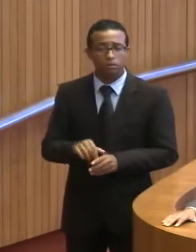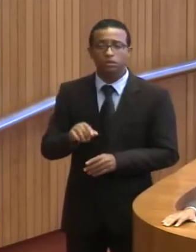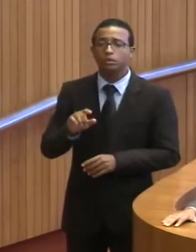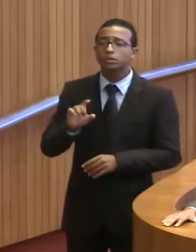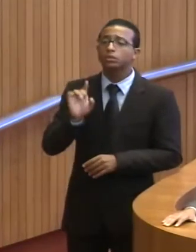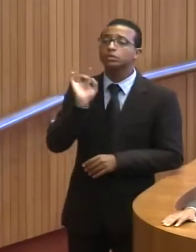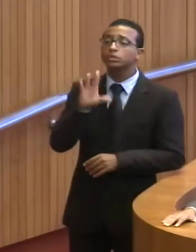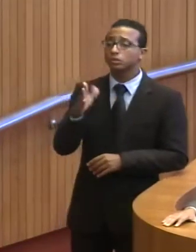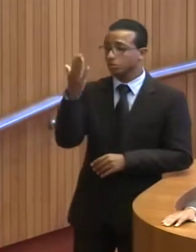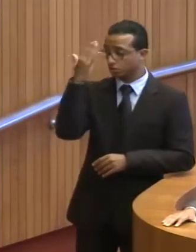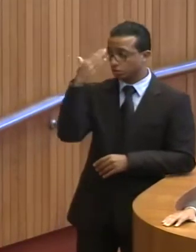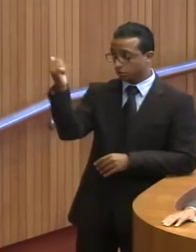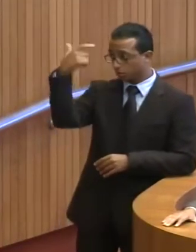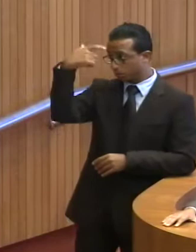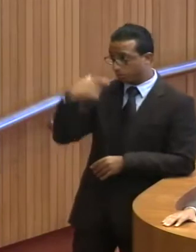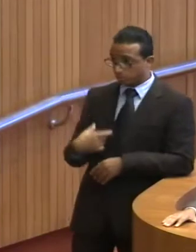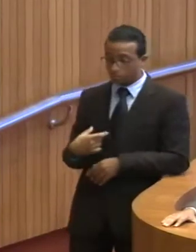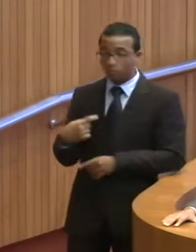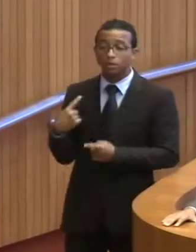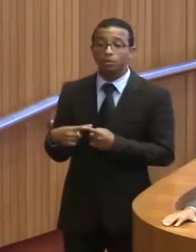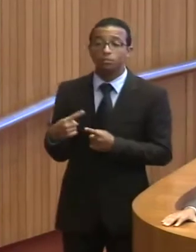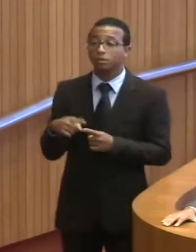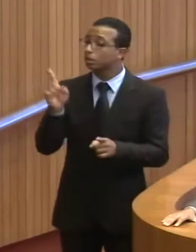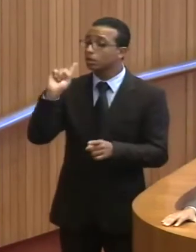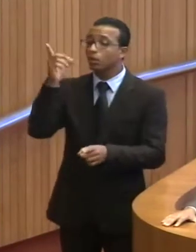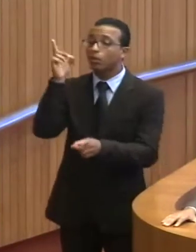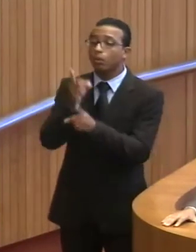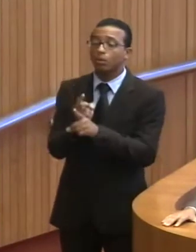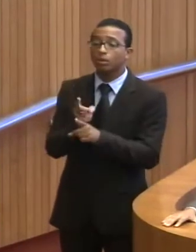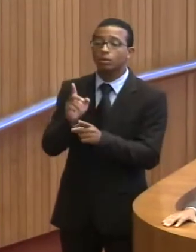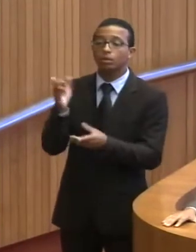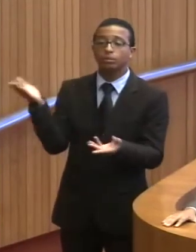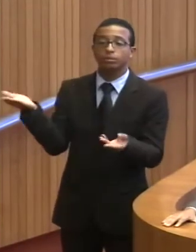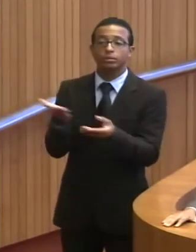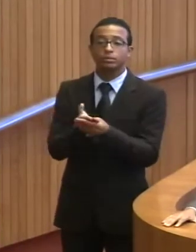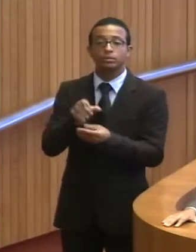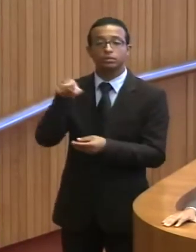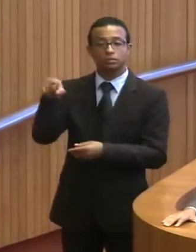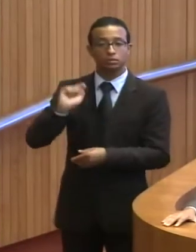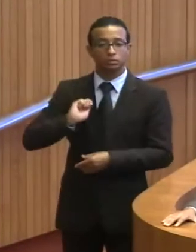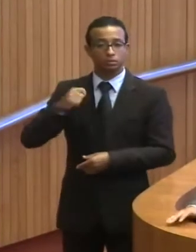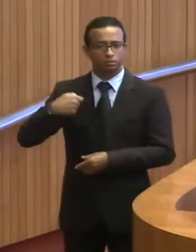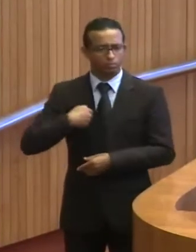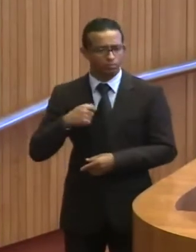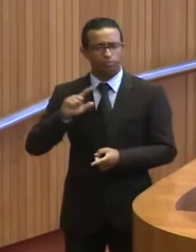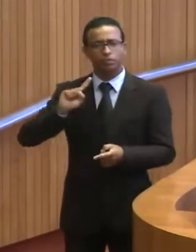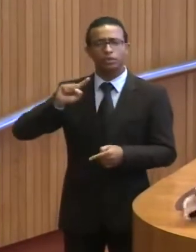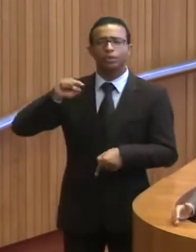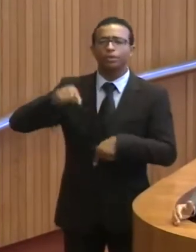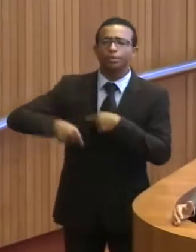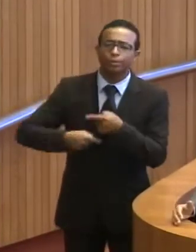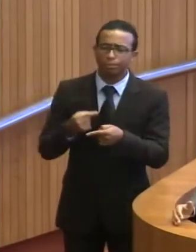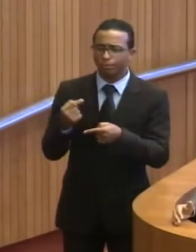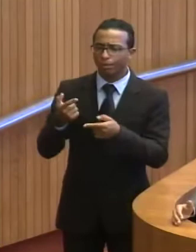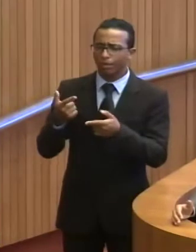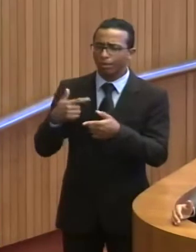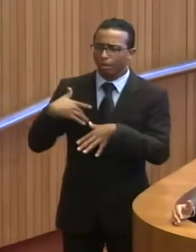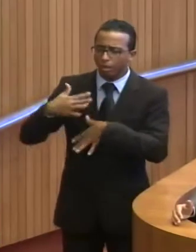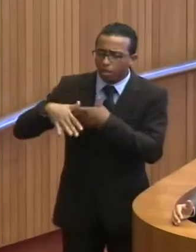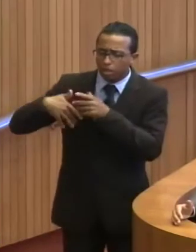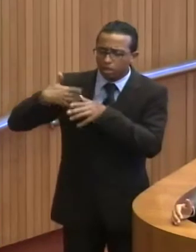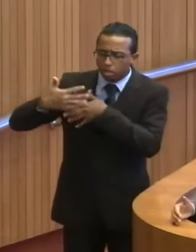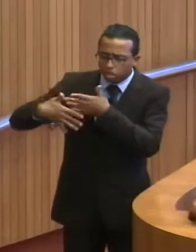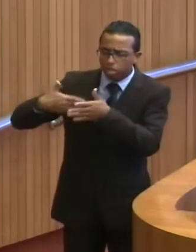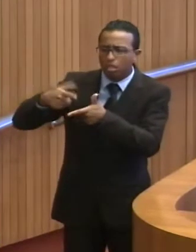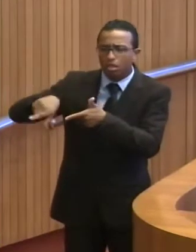chamado porque não encontraram o processo na delegacia. Foi tão somente isso. E depois criaram toda essa